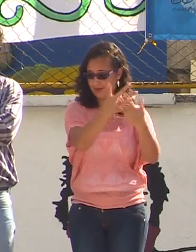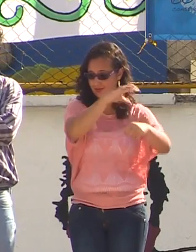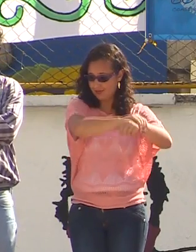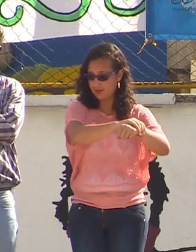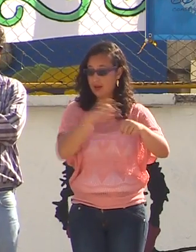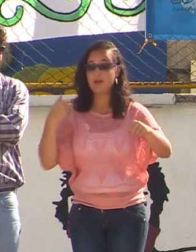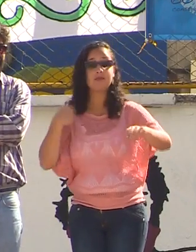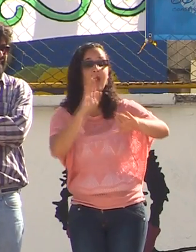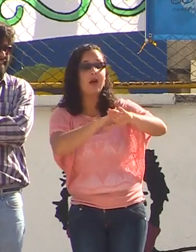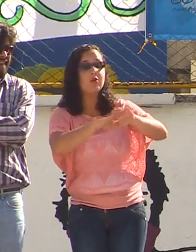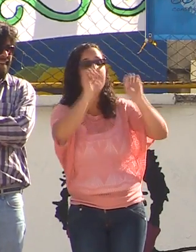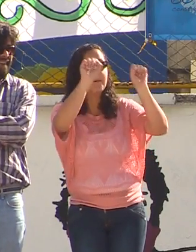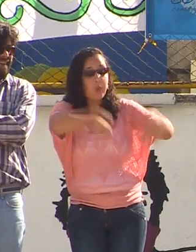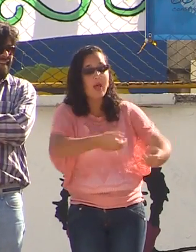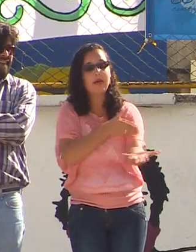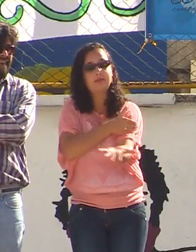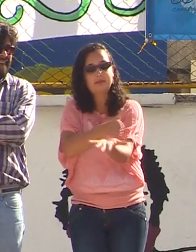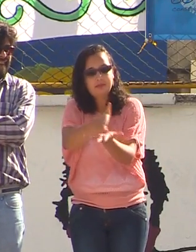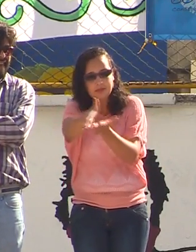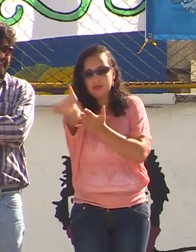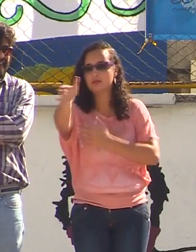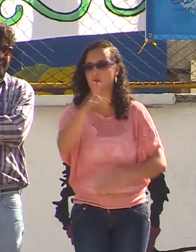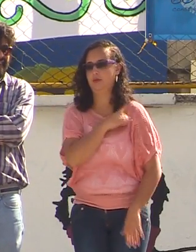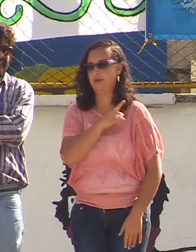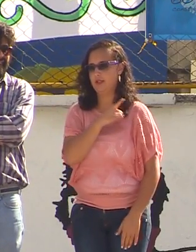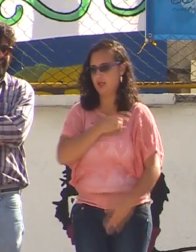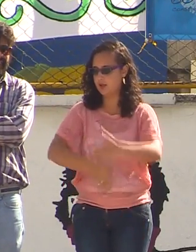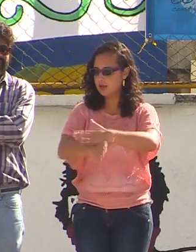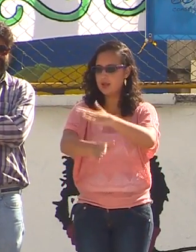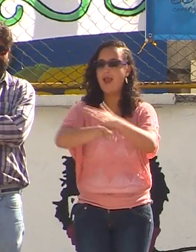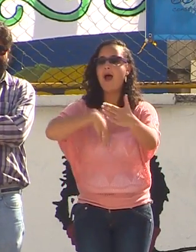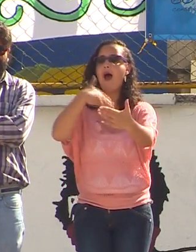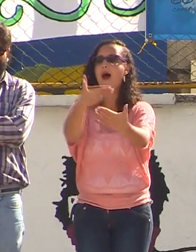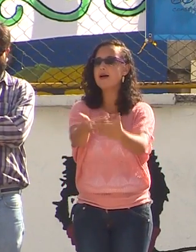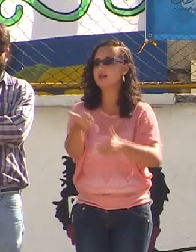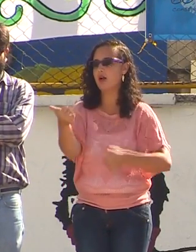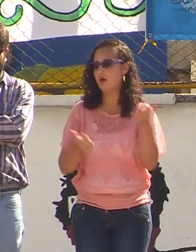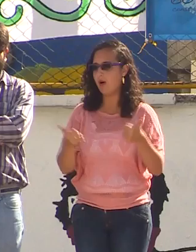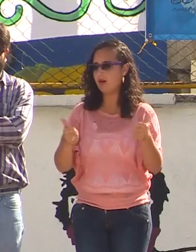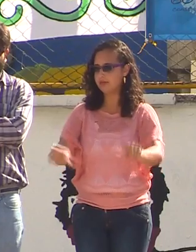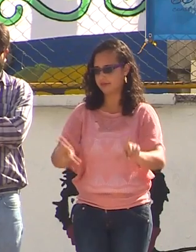al estudiante su permanencia y graduación.